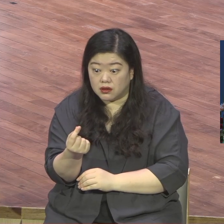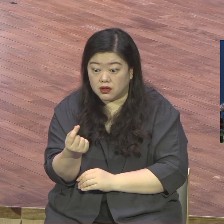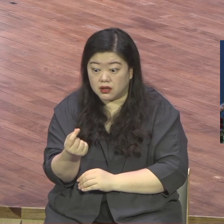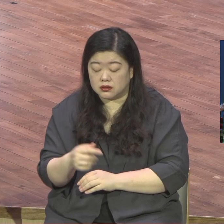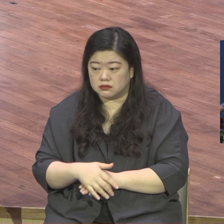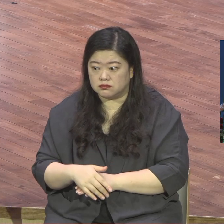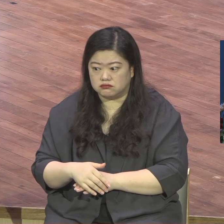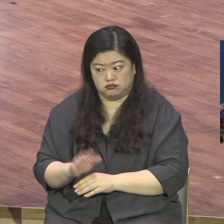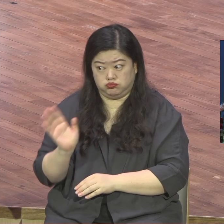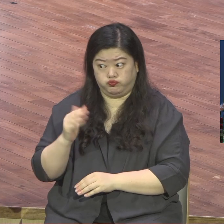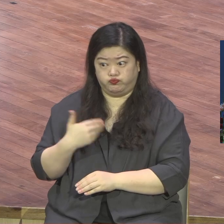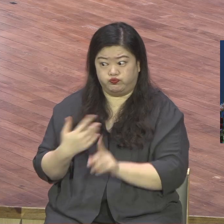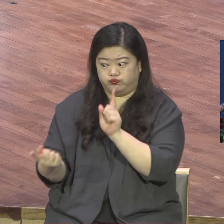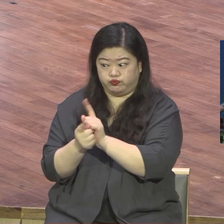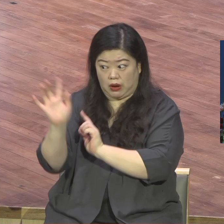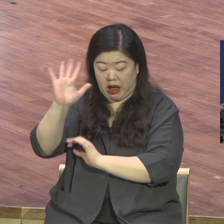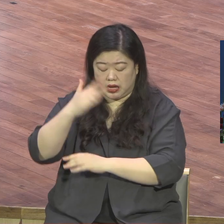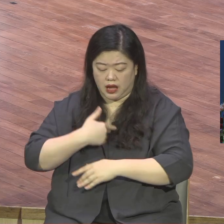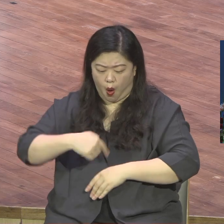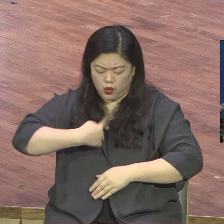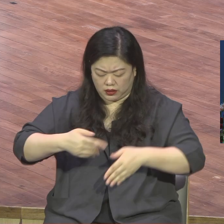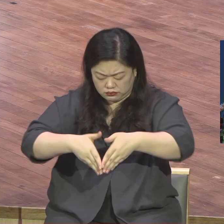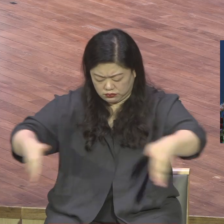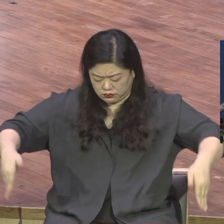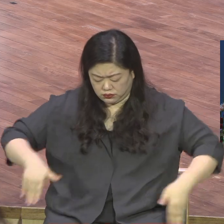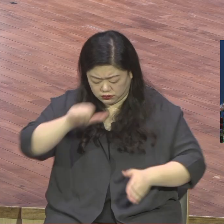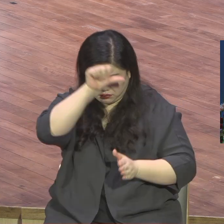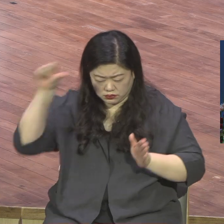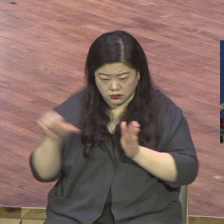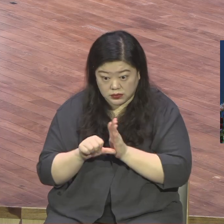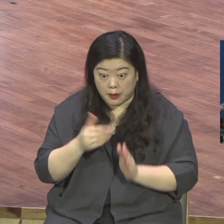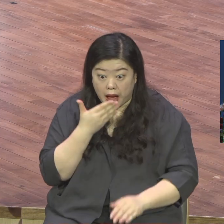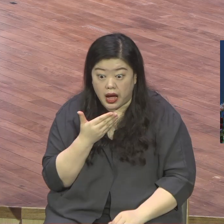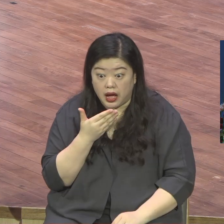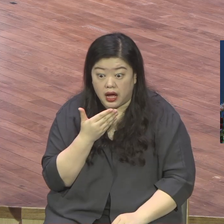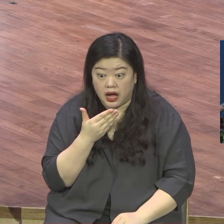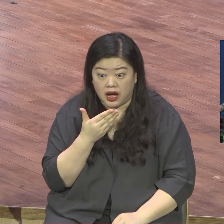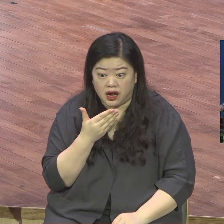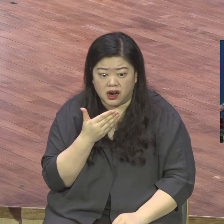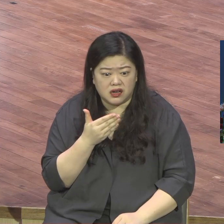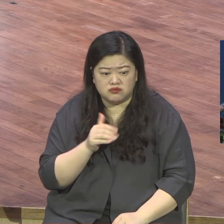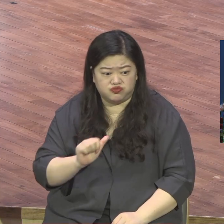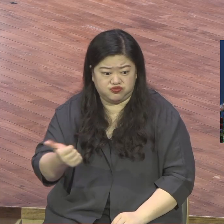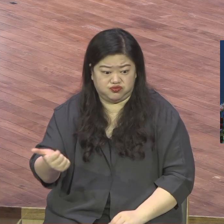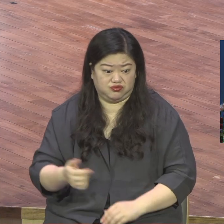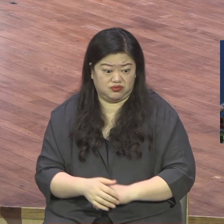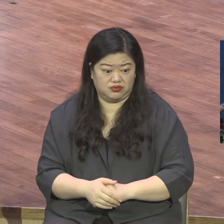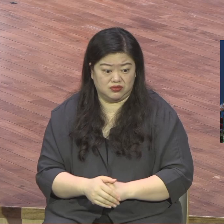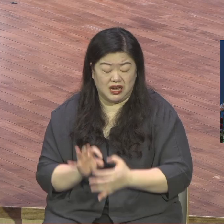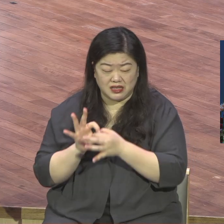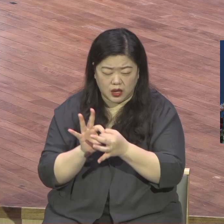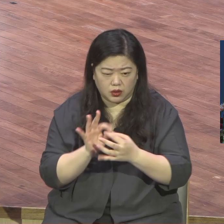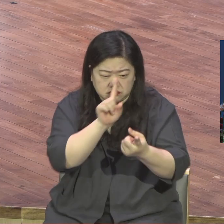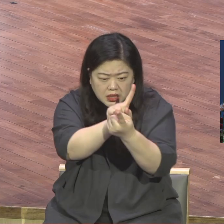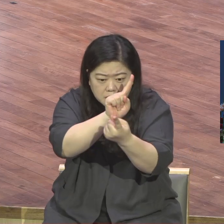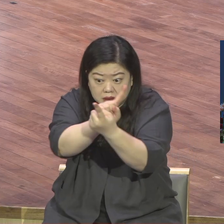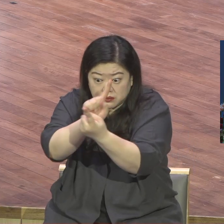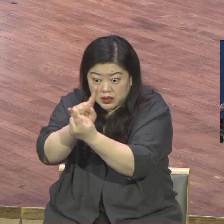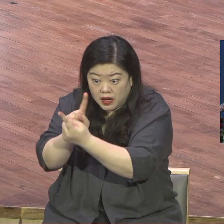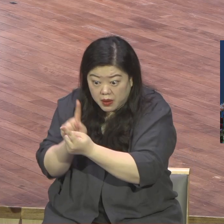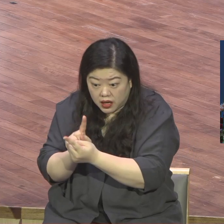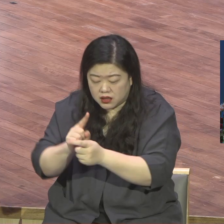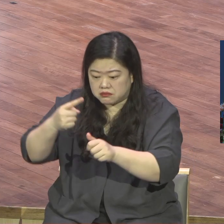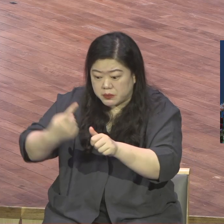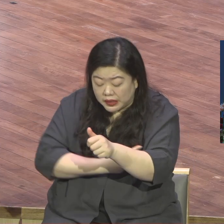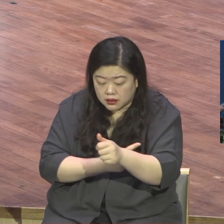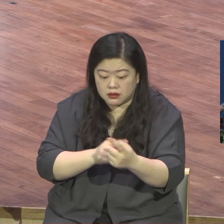성공적이다, 성공적인 자가 되고 싶다. 그 성공적인 삶을 사는, 살기 위한